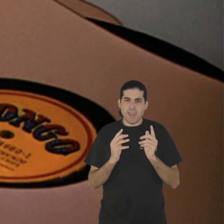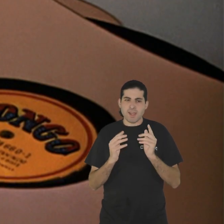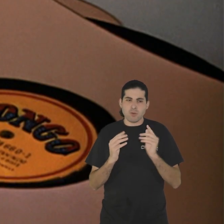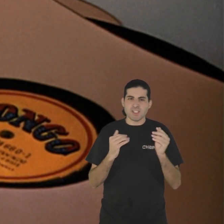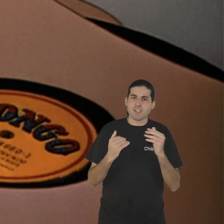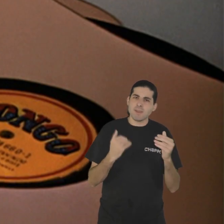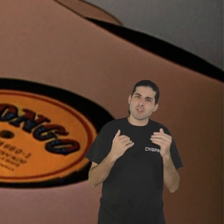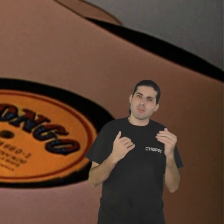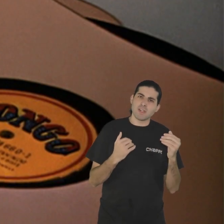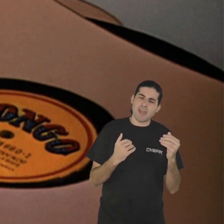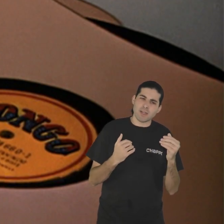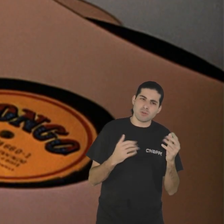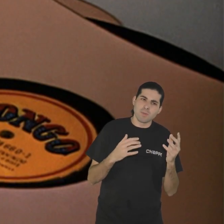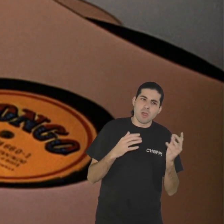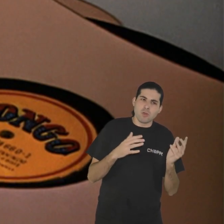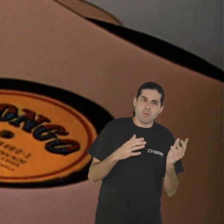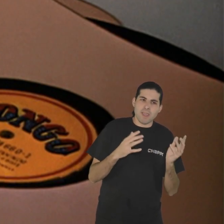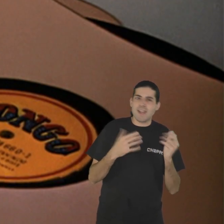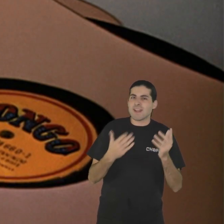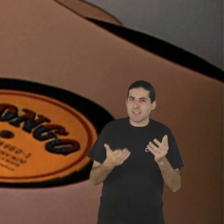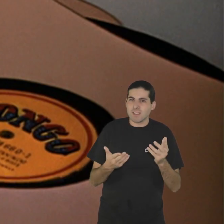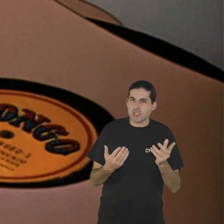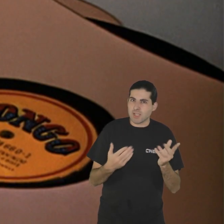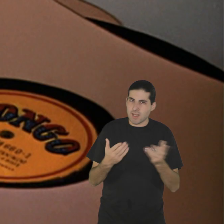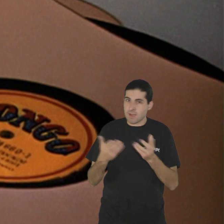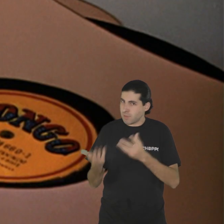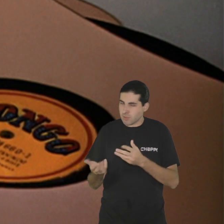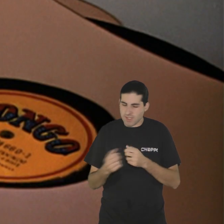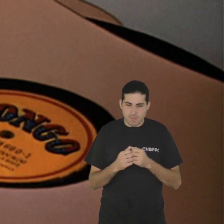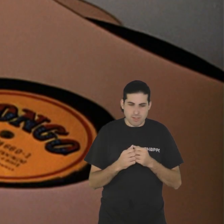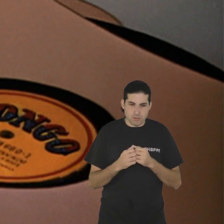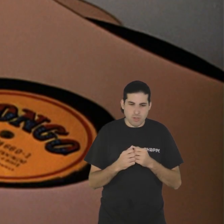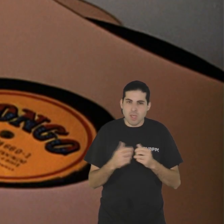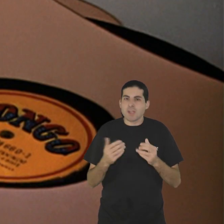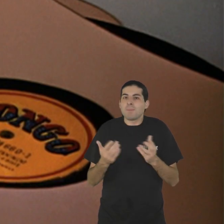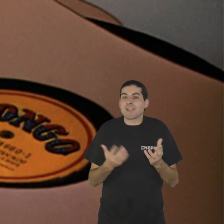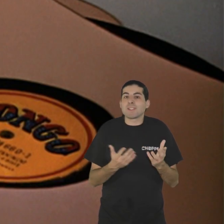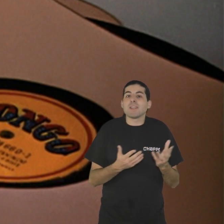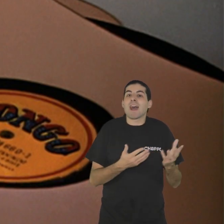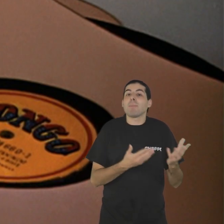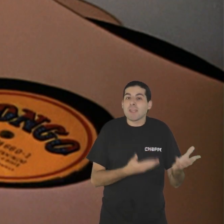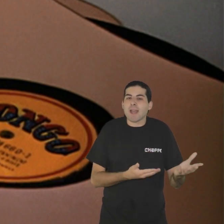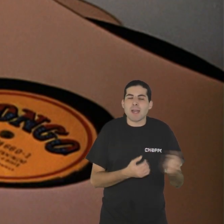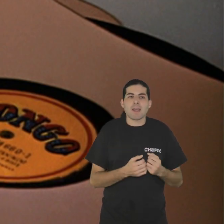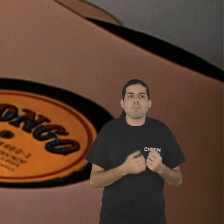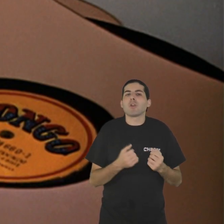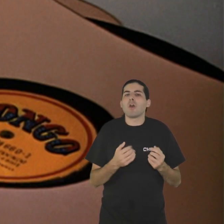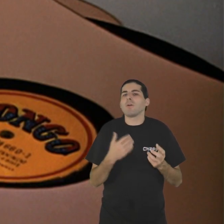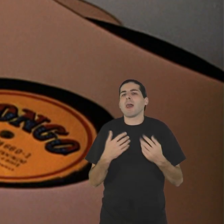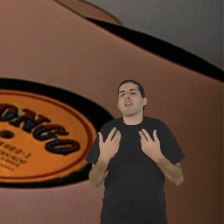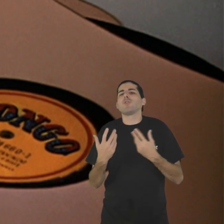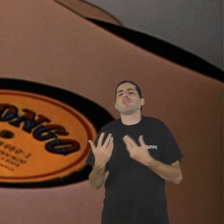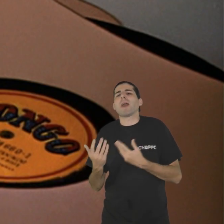è che viene costantemente sottolineato come la narratrice del primo segmento di base sia americana,